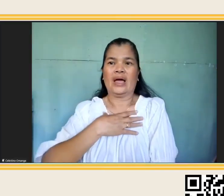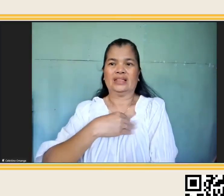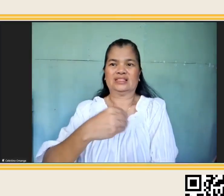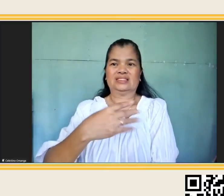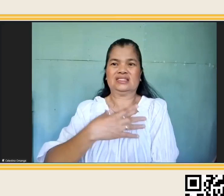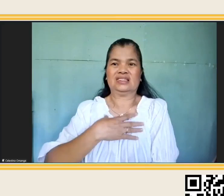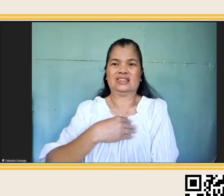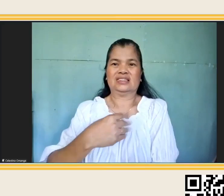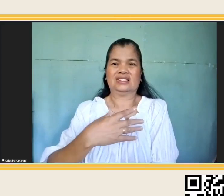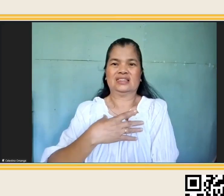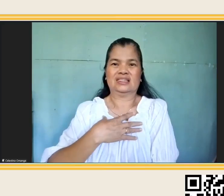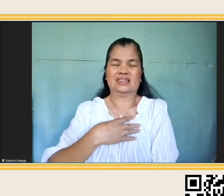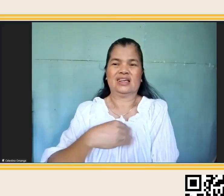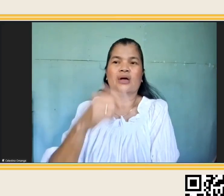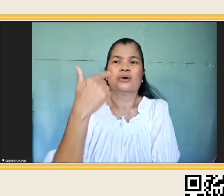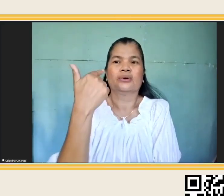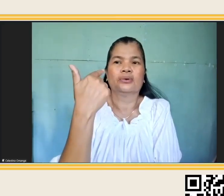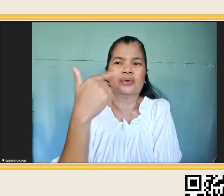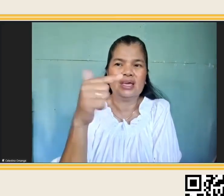White.